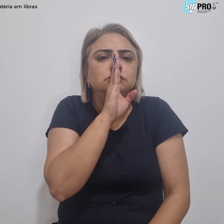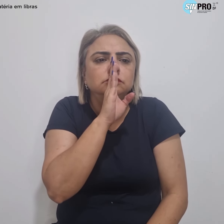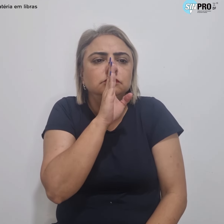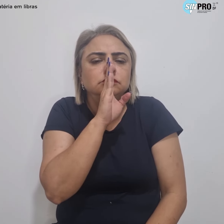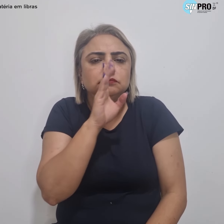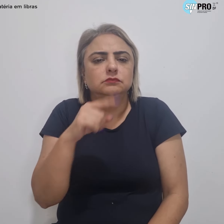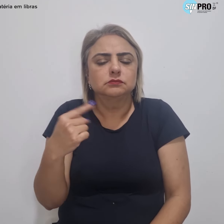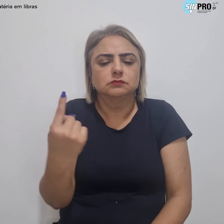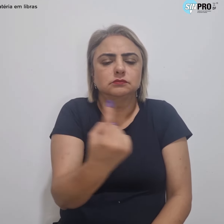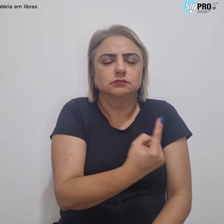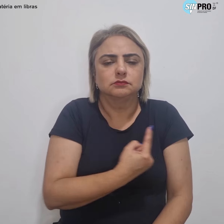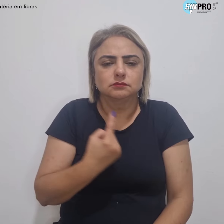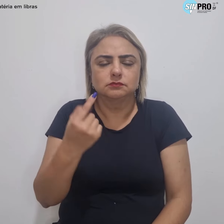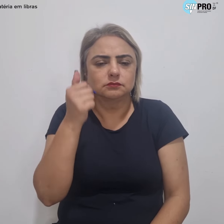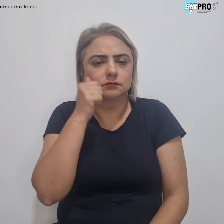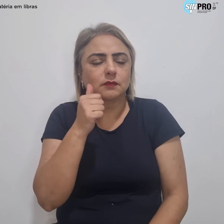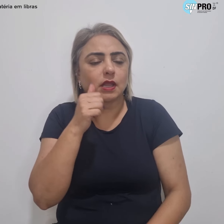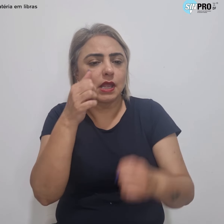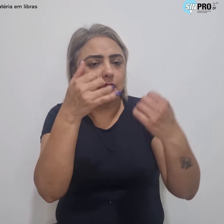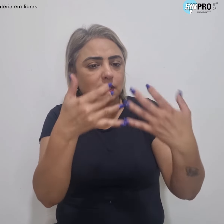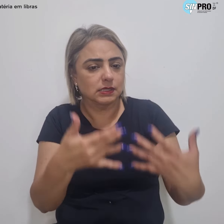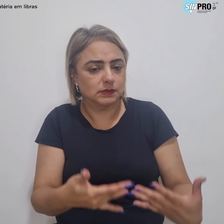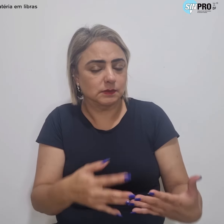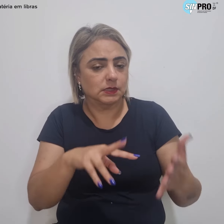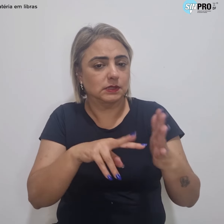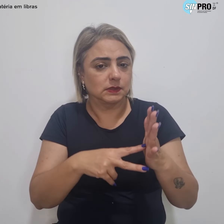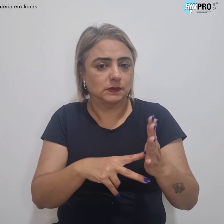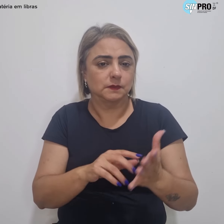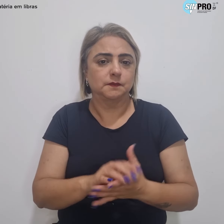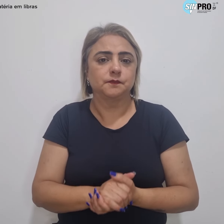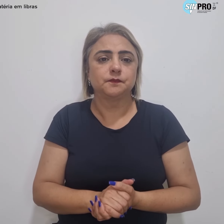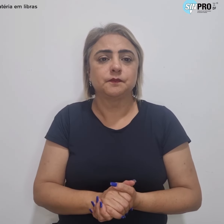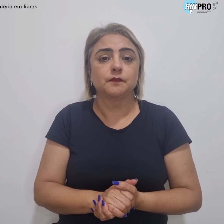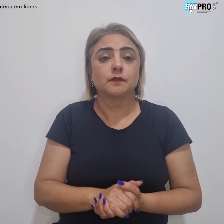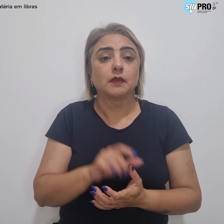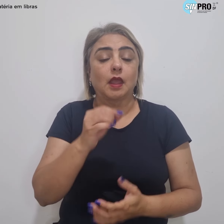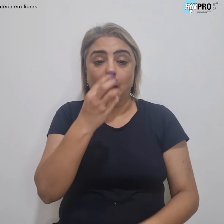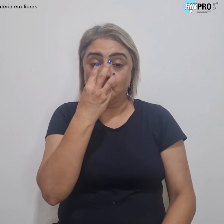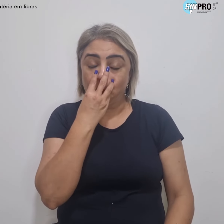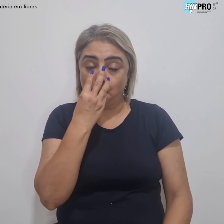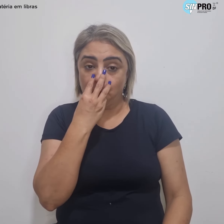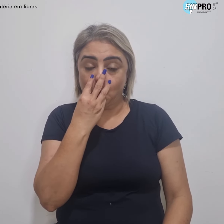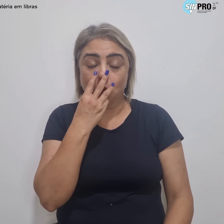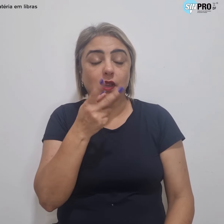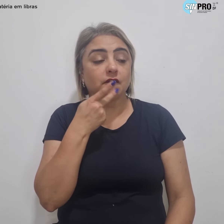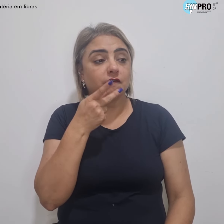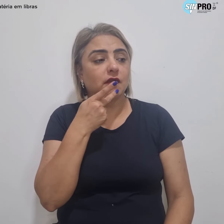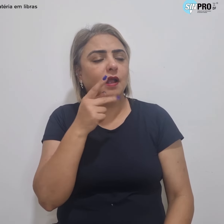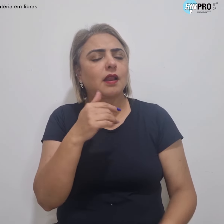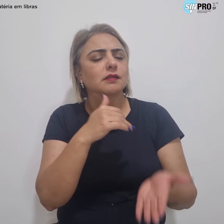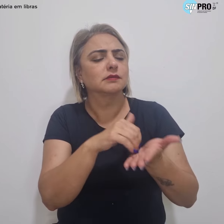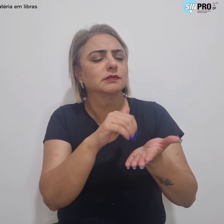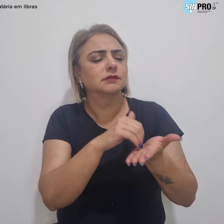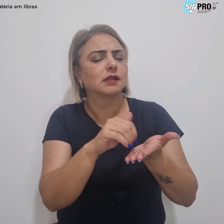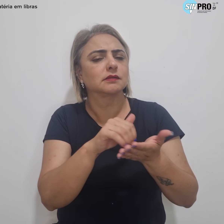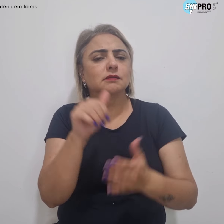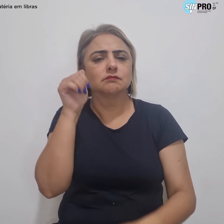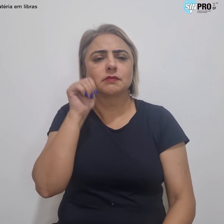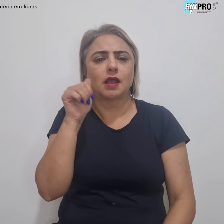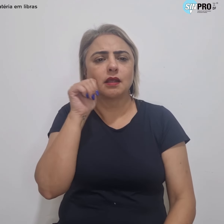mulheres, explica a diretora do Simpro. Segundo Mônica Caldeira, a Secretaria de Mulheres do Simpro